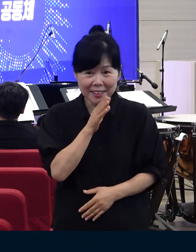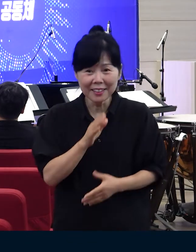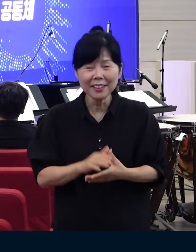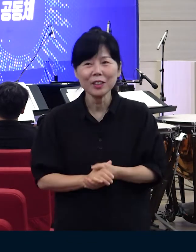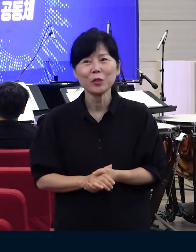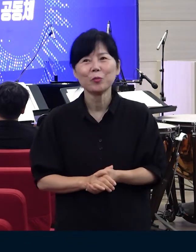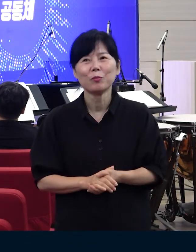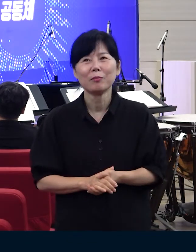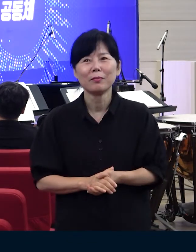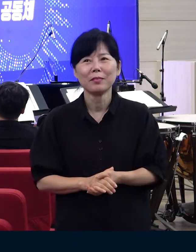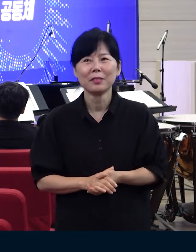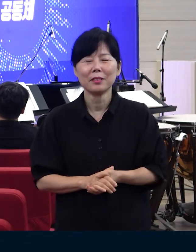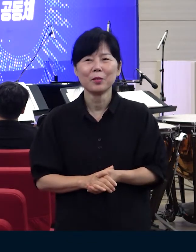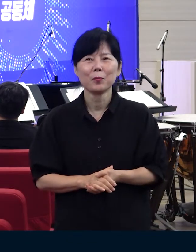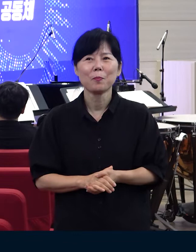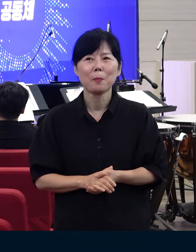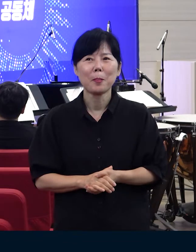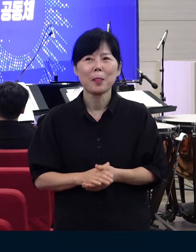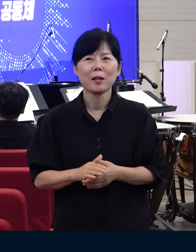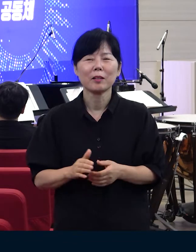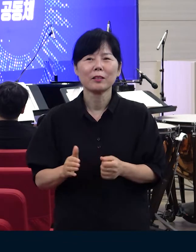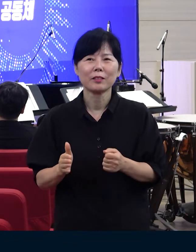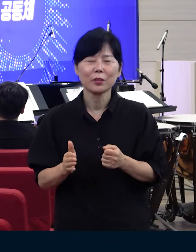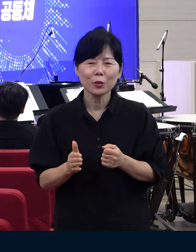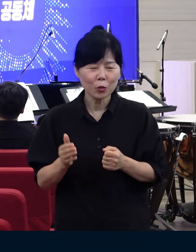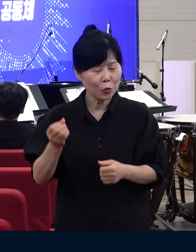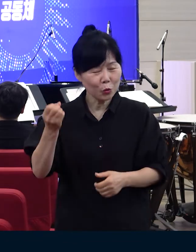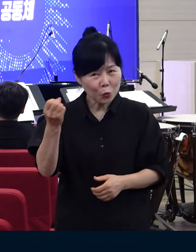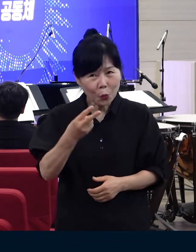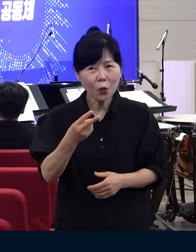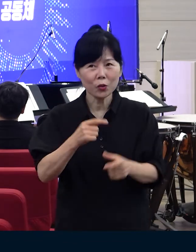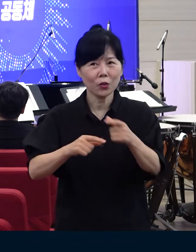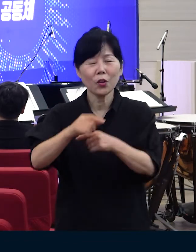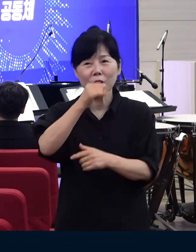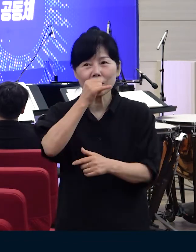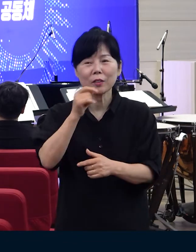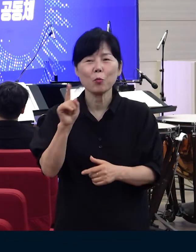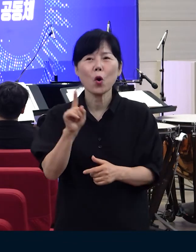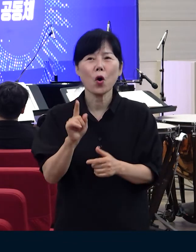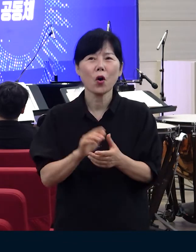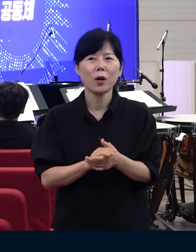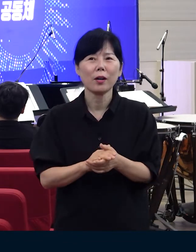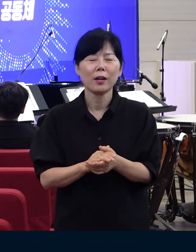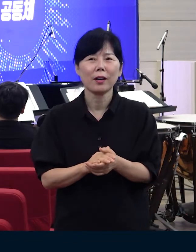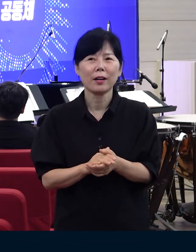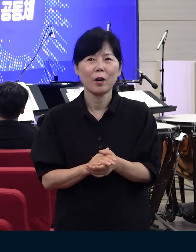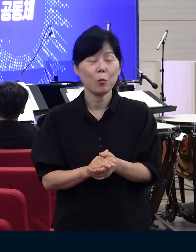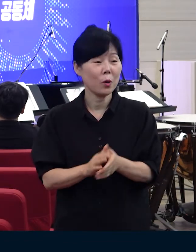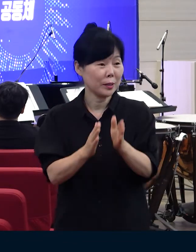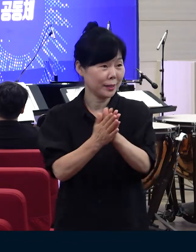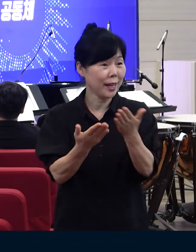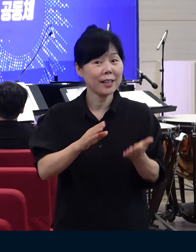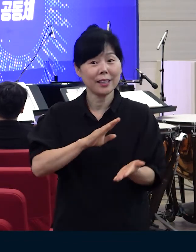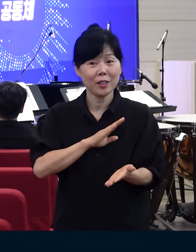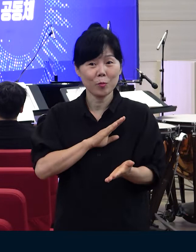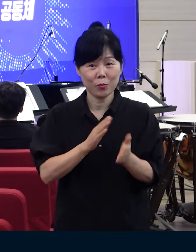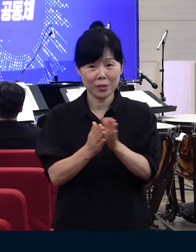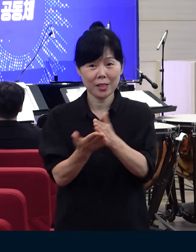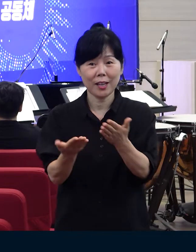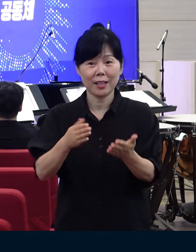그러다 보니까 또 뭐 주석가는 아니지만 폴란드 출신의 소설가인 마렉 알테르라는